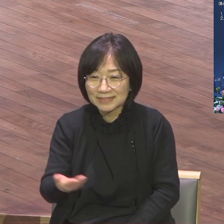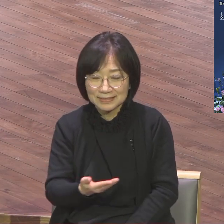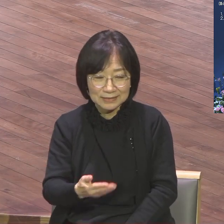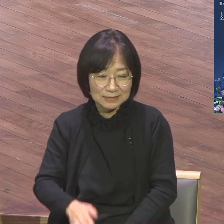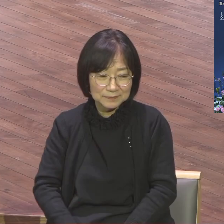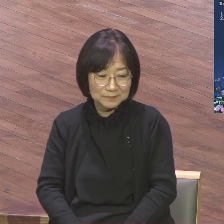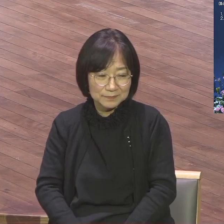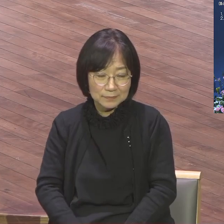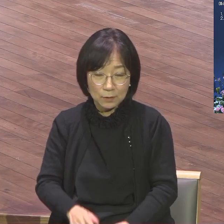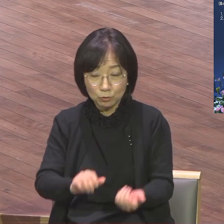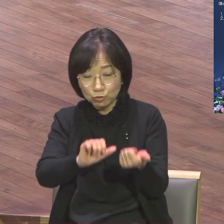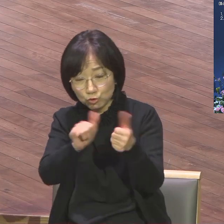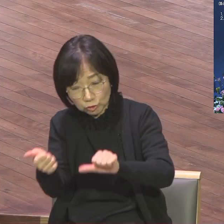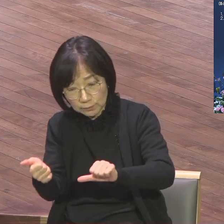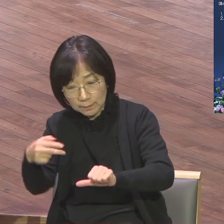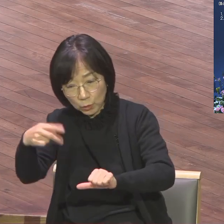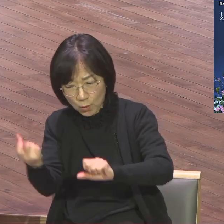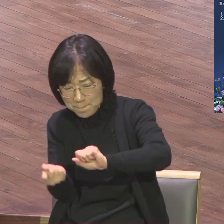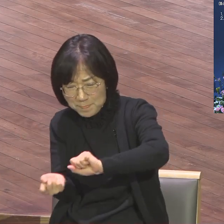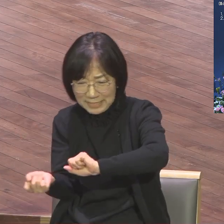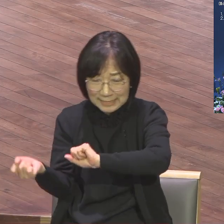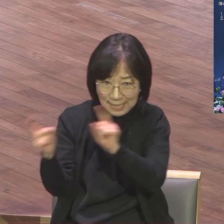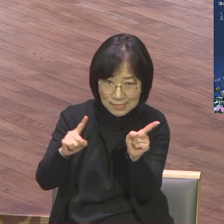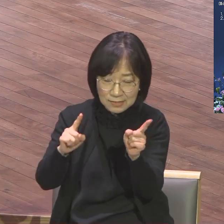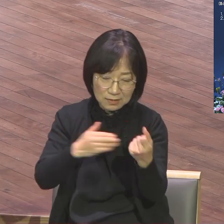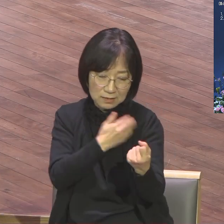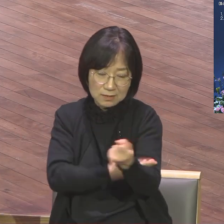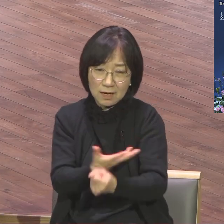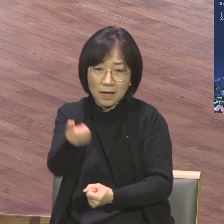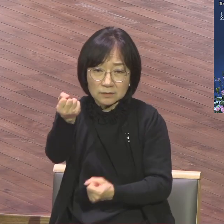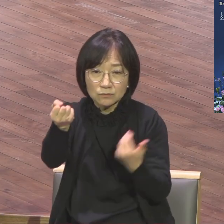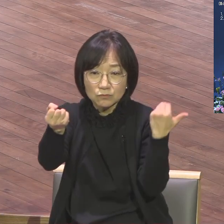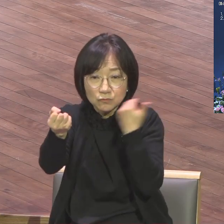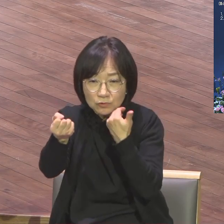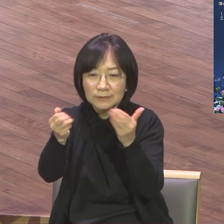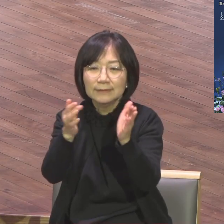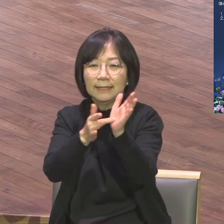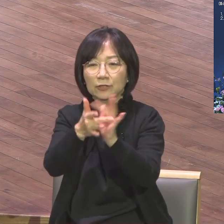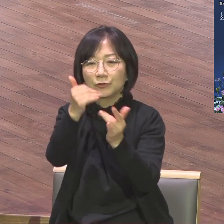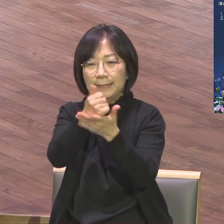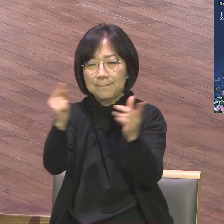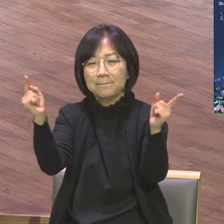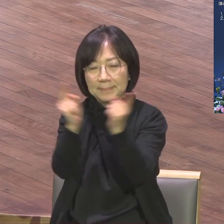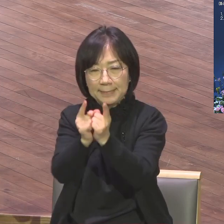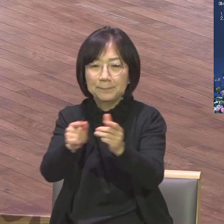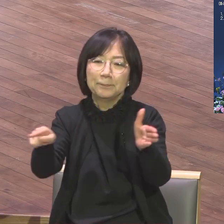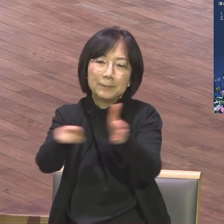죽어도 살리는 부활의 능력 가지신 예수님께 나오는 믿음,